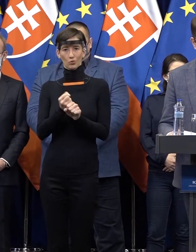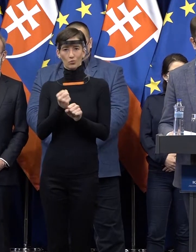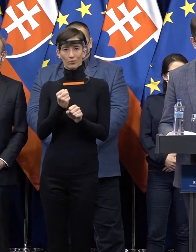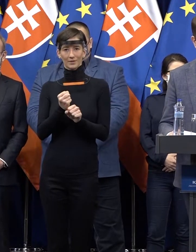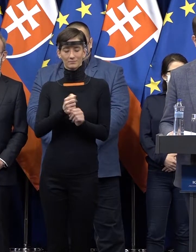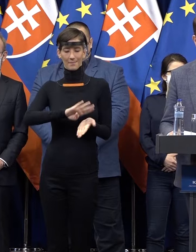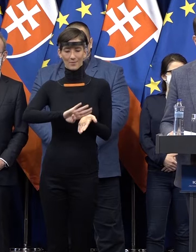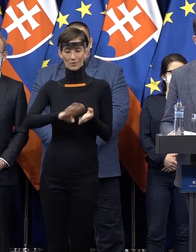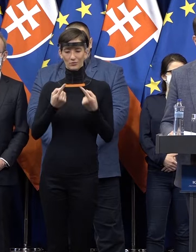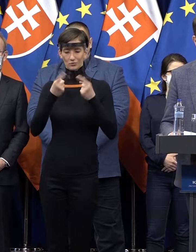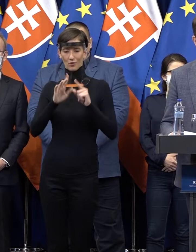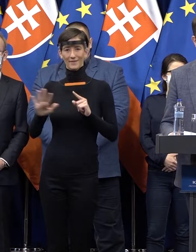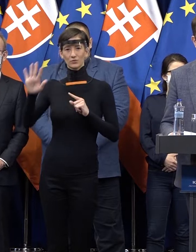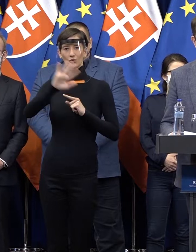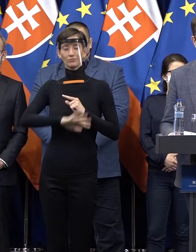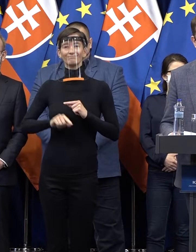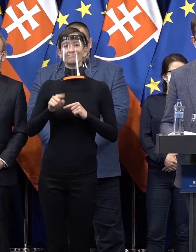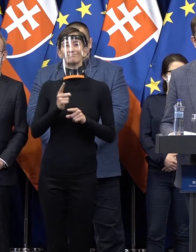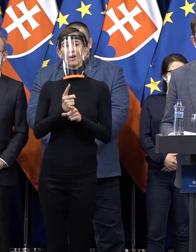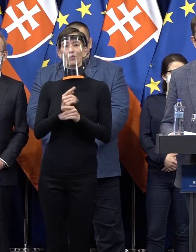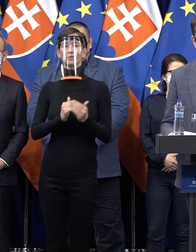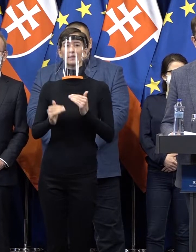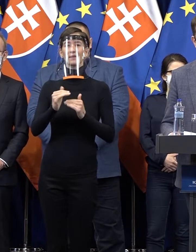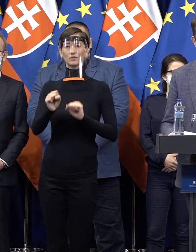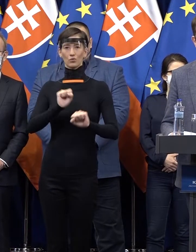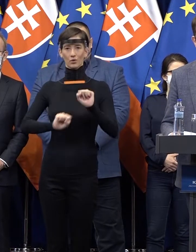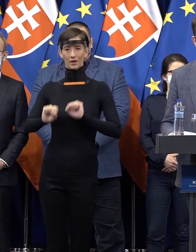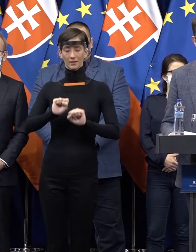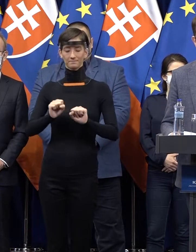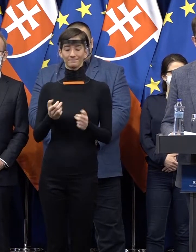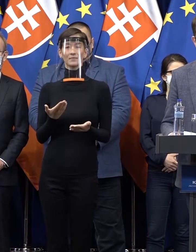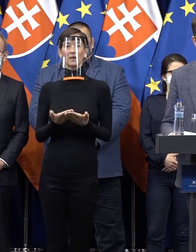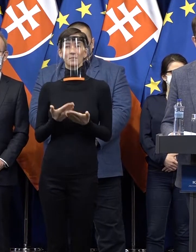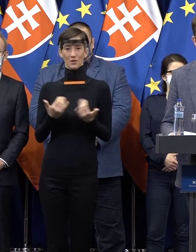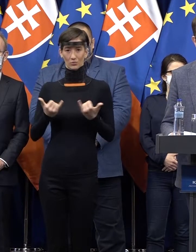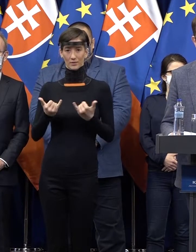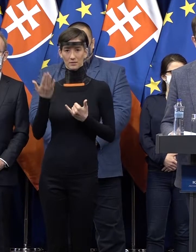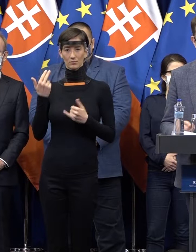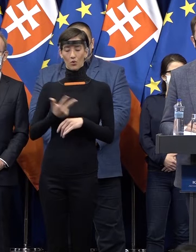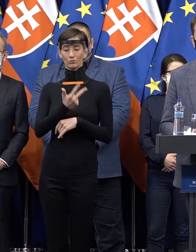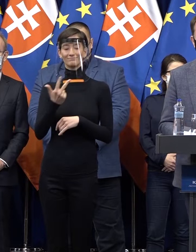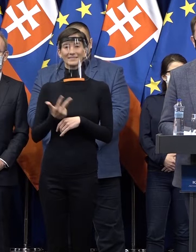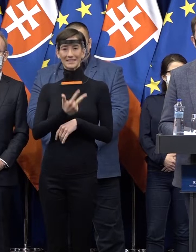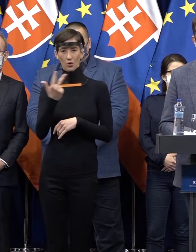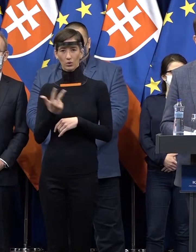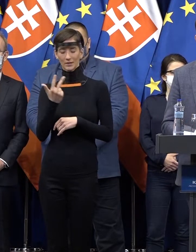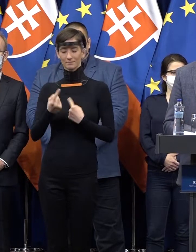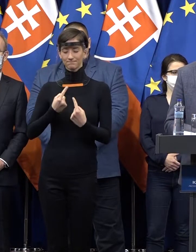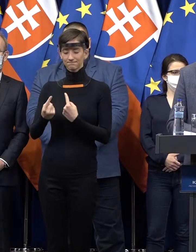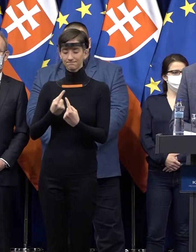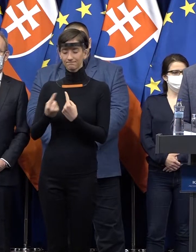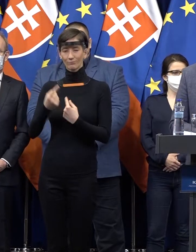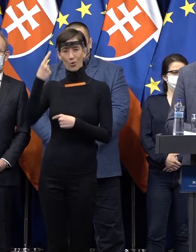najlepšie. Práve preto sme dnes viac ako 3,5 hodín rokovali s top